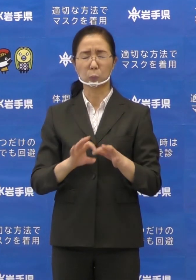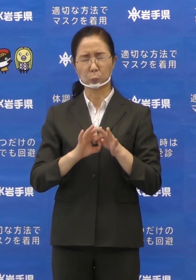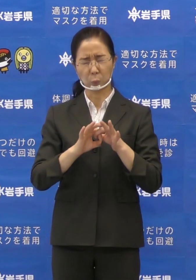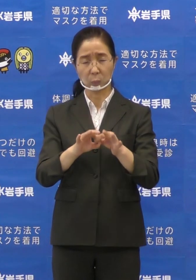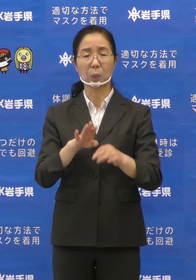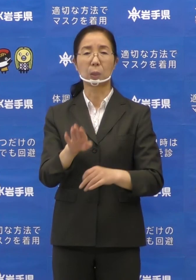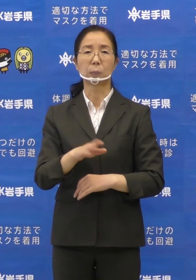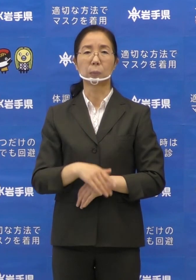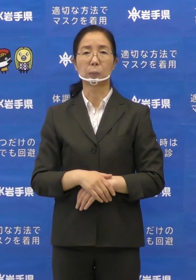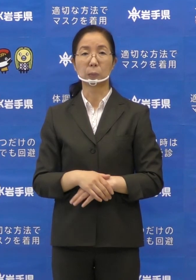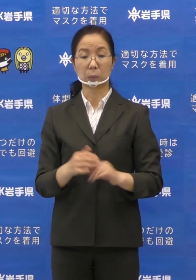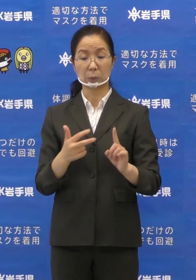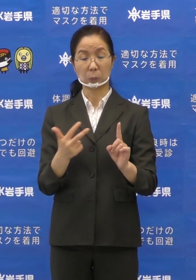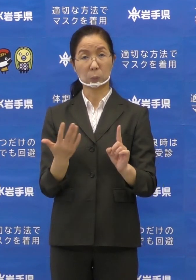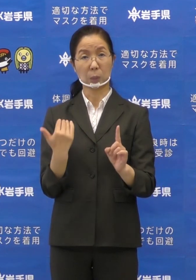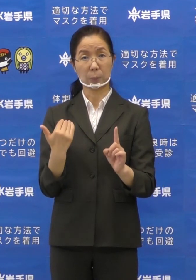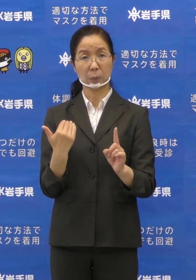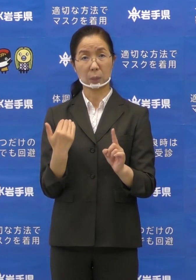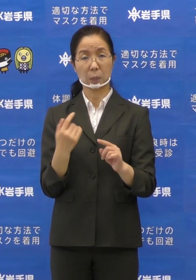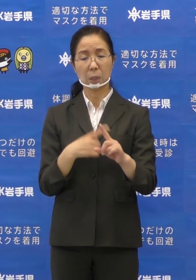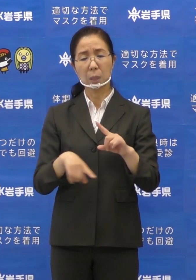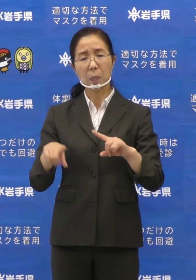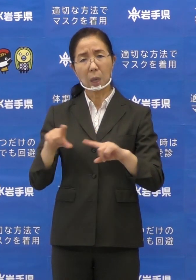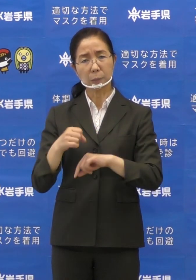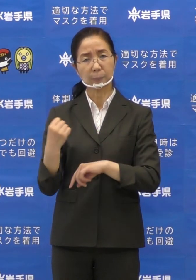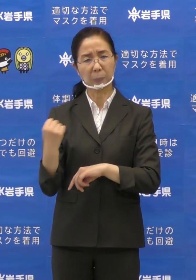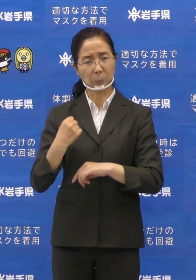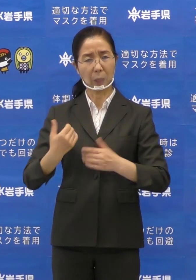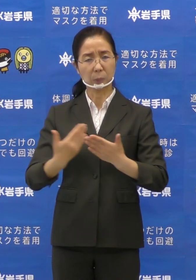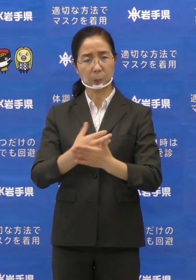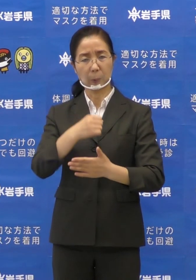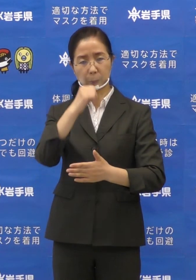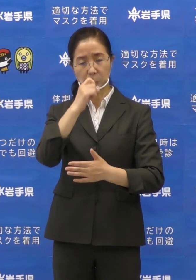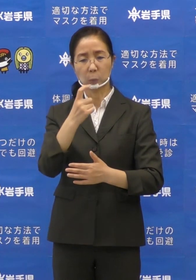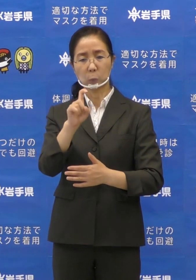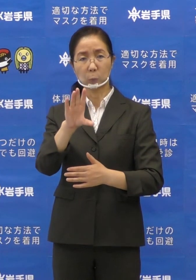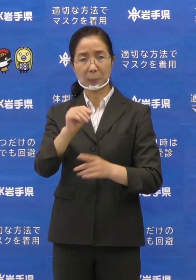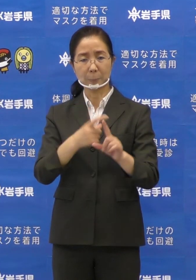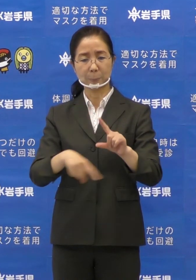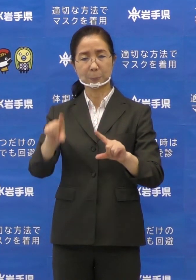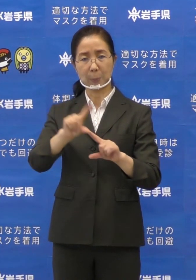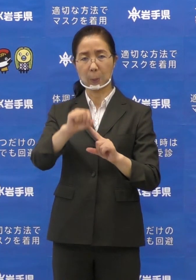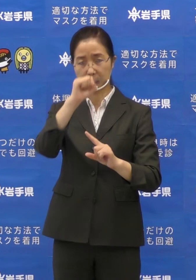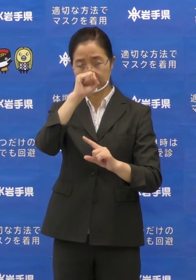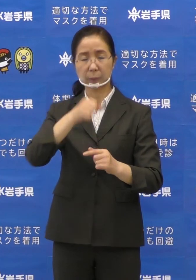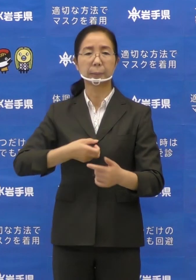して、1週間前さらにそれを強化するということで10万円の上乗せを決めました。